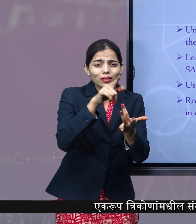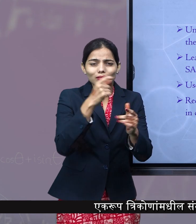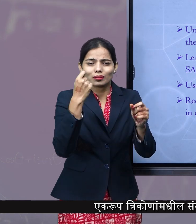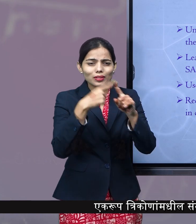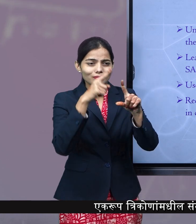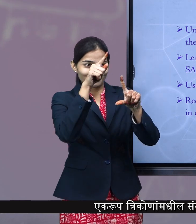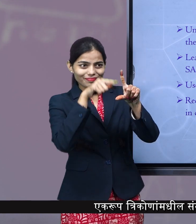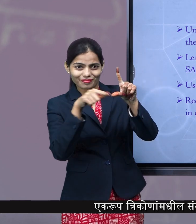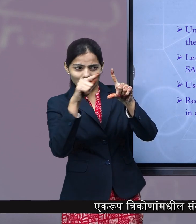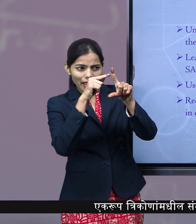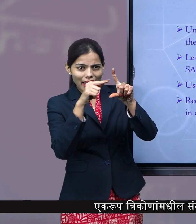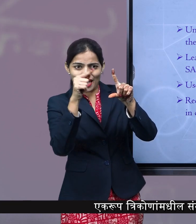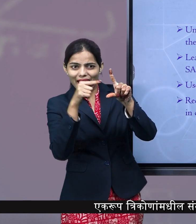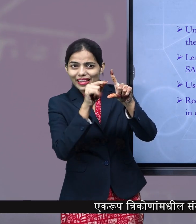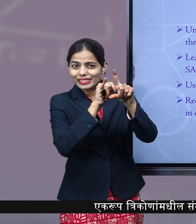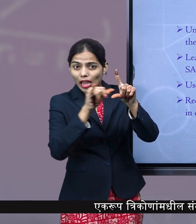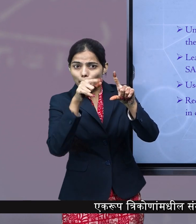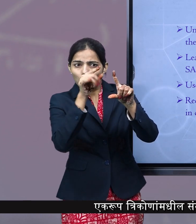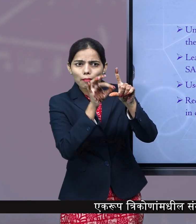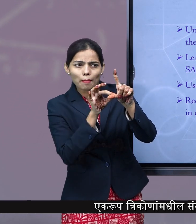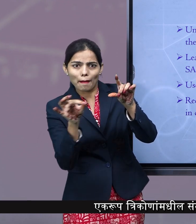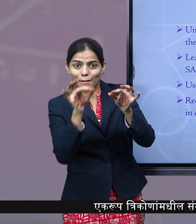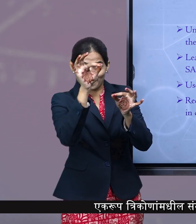संबंधित बाजू आणि कोनांमधील संबंध ओळखा.